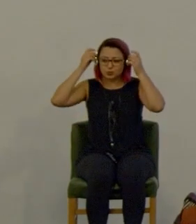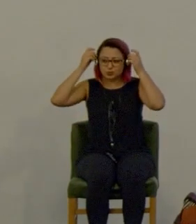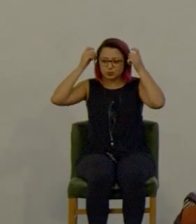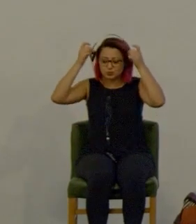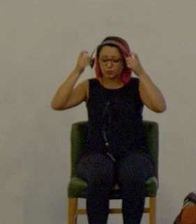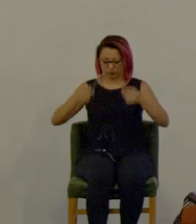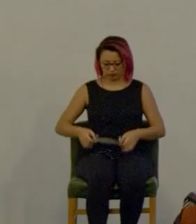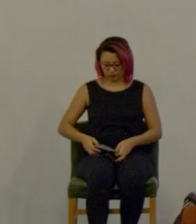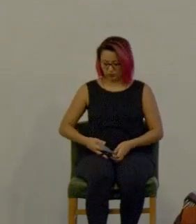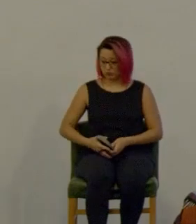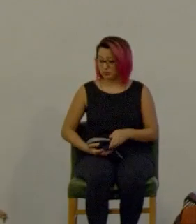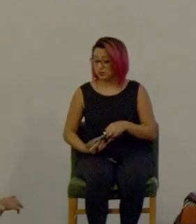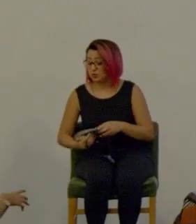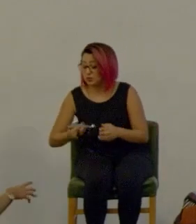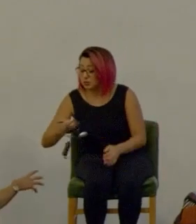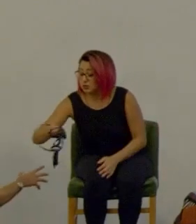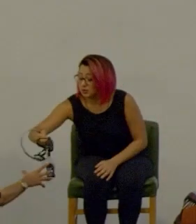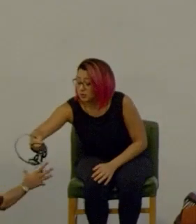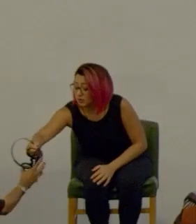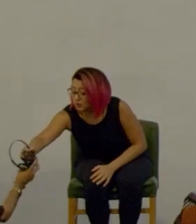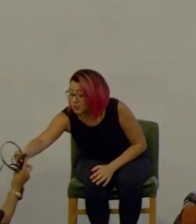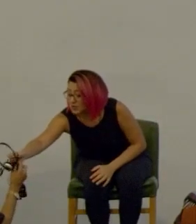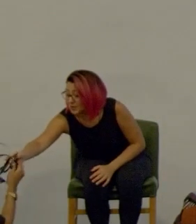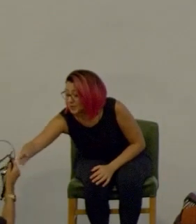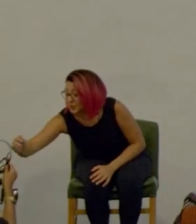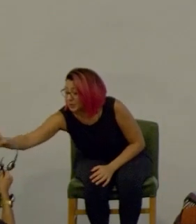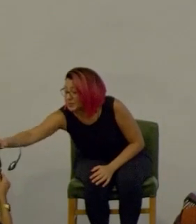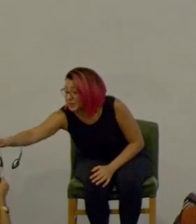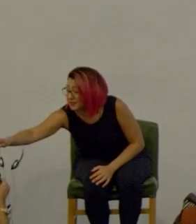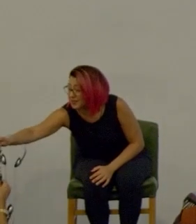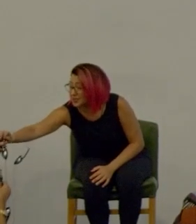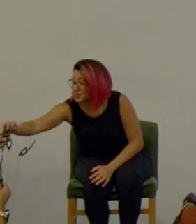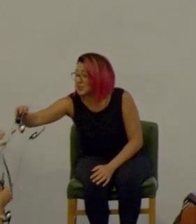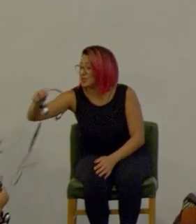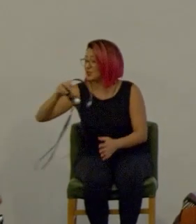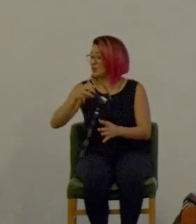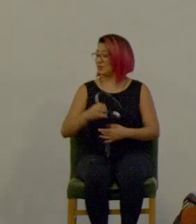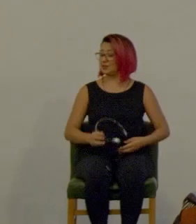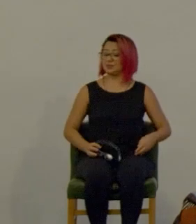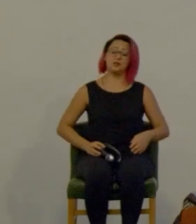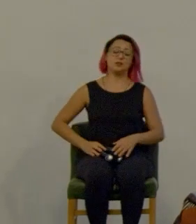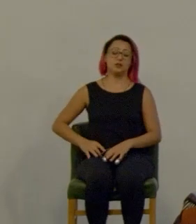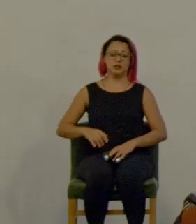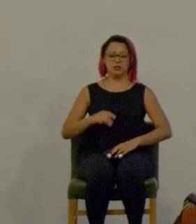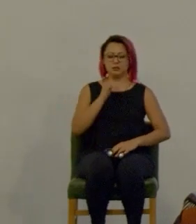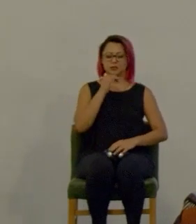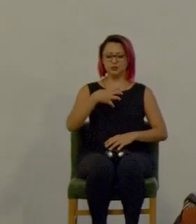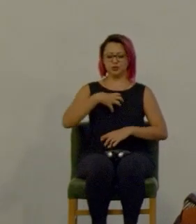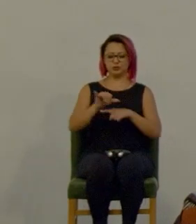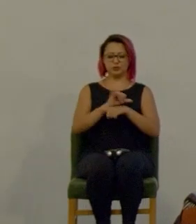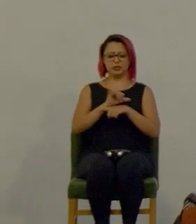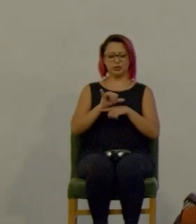né, ligado às questões mais amplas de mudança climática, que me fez perceber que, na verdade, o tipo de linguagem que normalmente nós